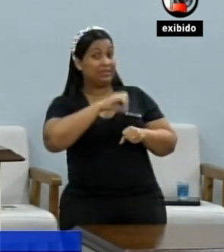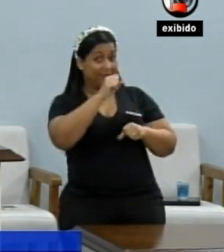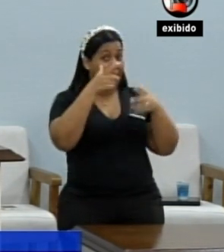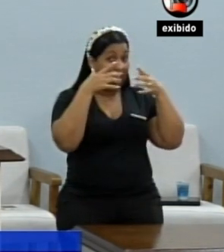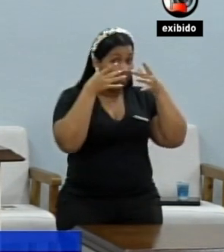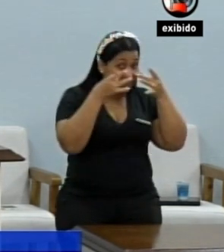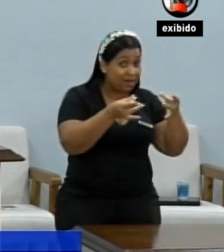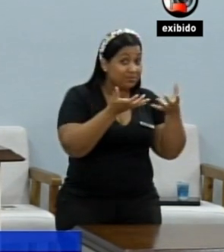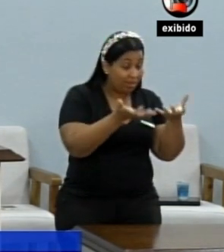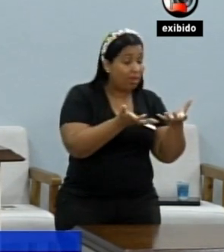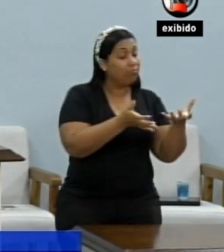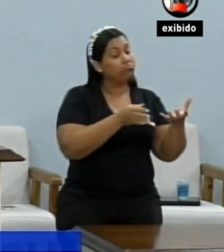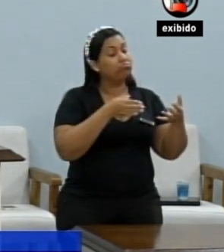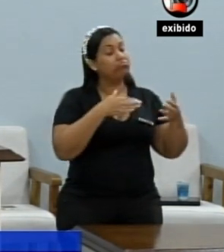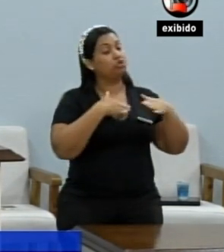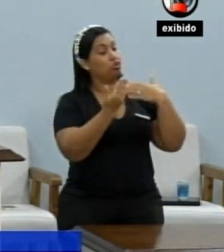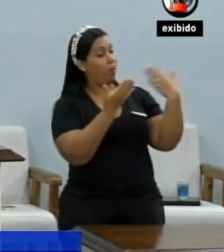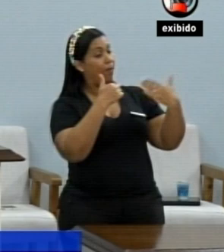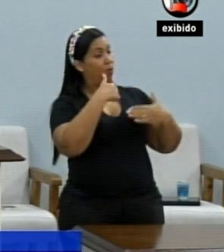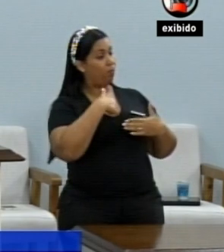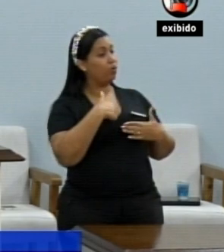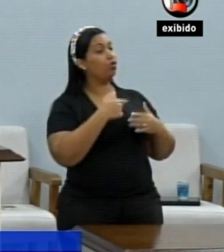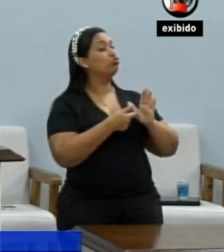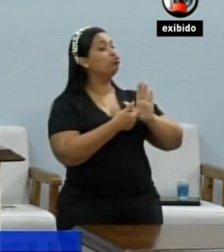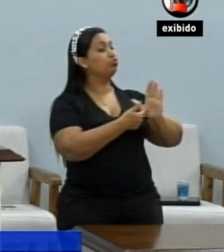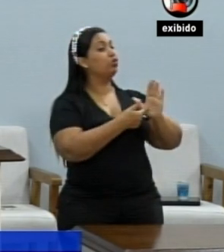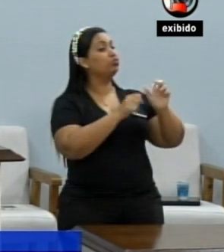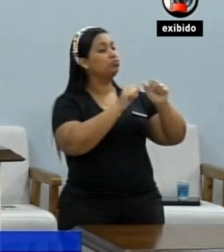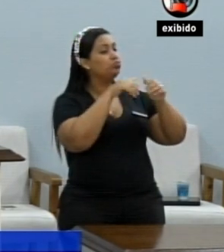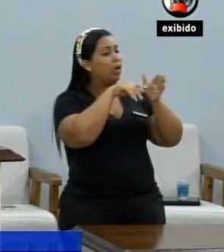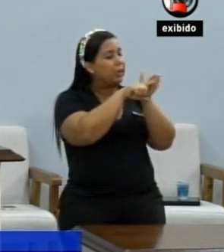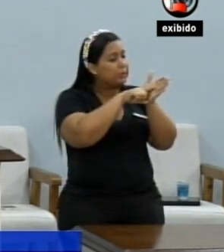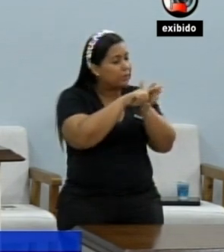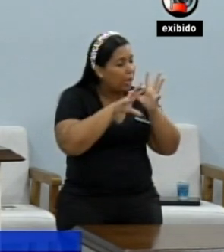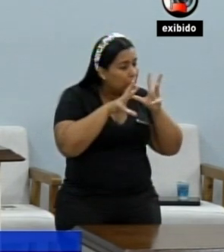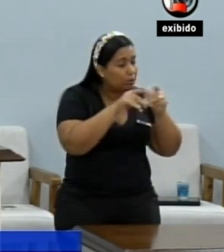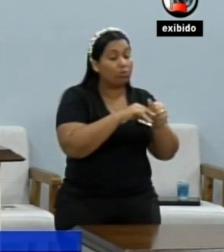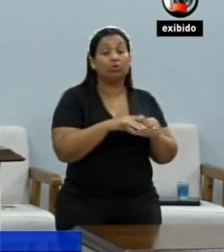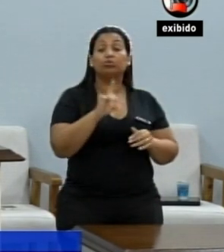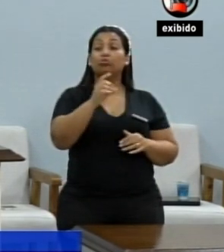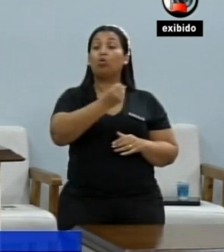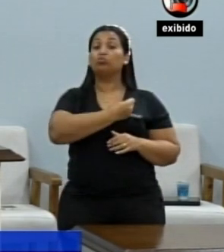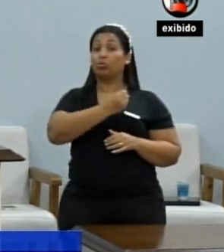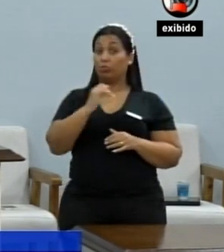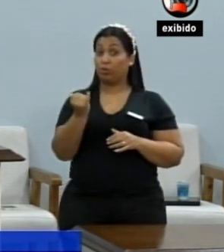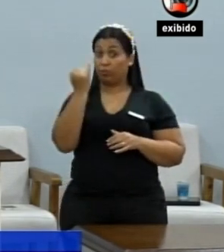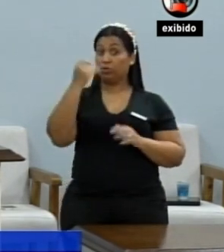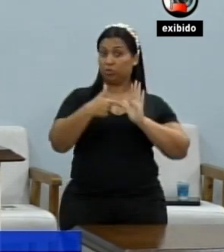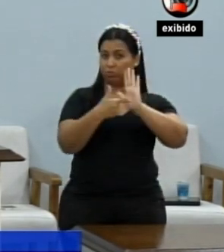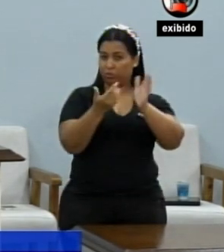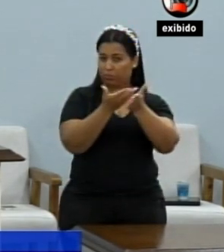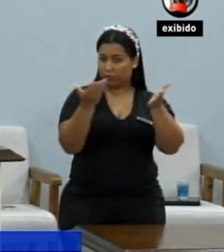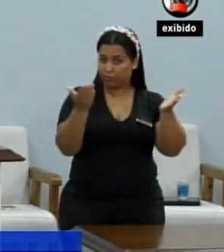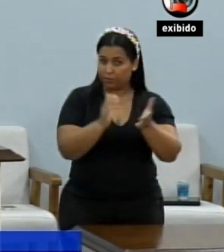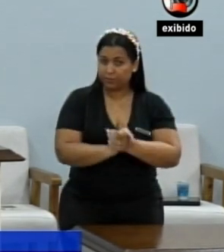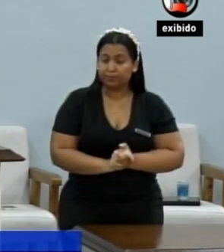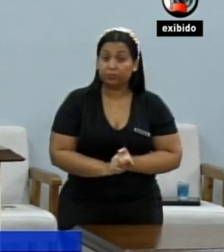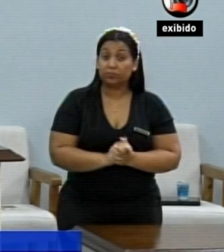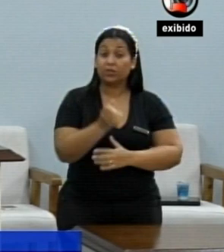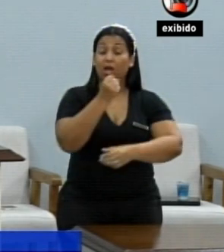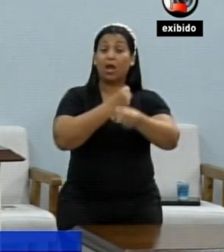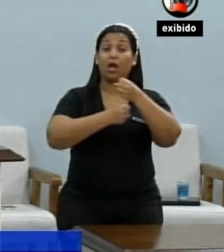interesse, pode me procurar, que eu compartilho o link da pesquisa completa. Eu vou citar alguns números importantes aqui. No ano